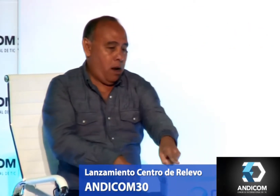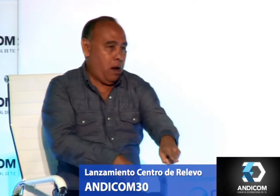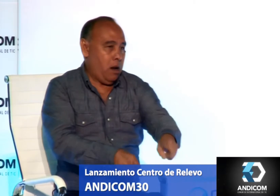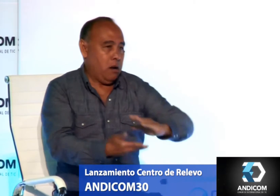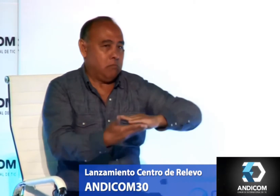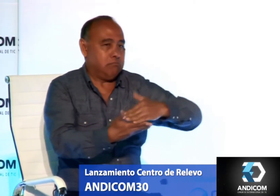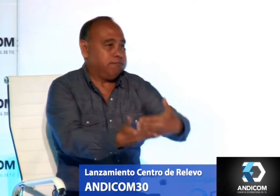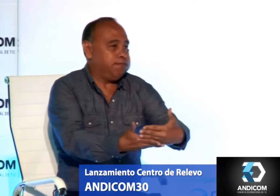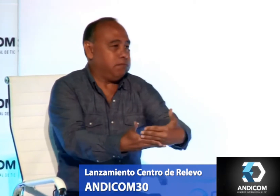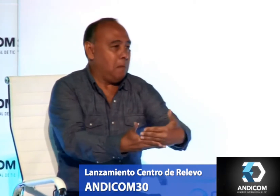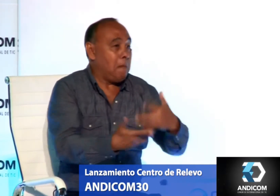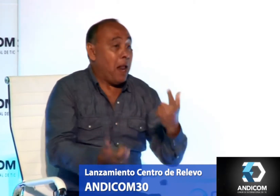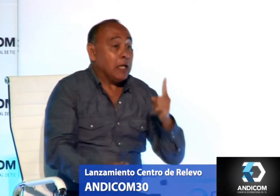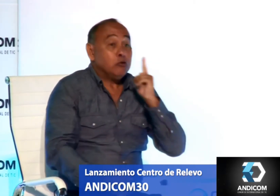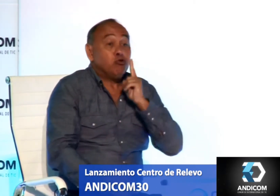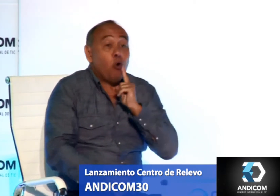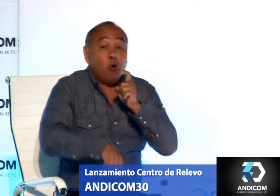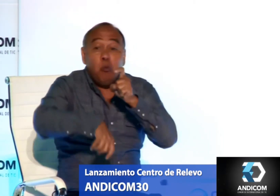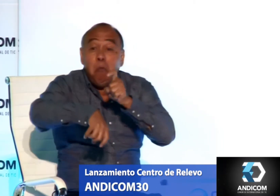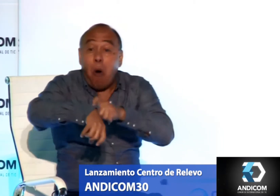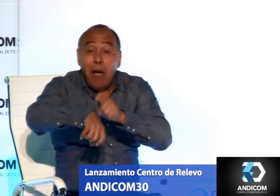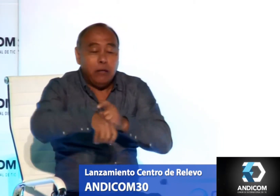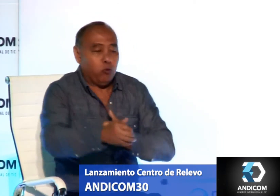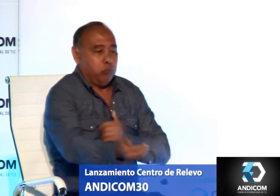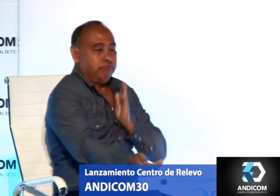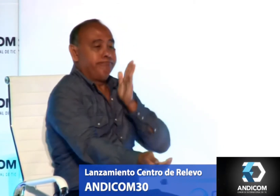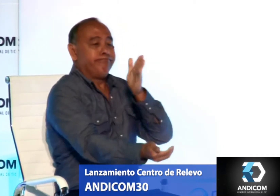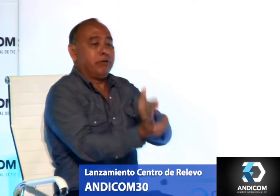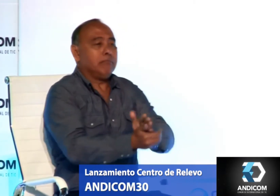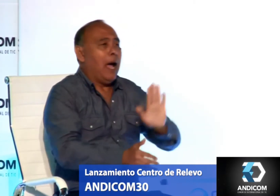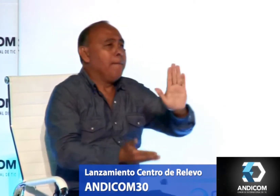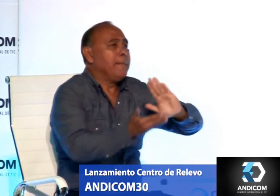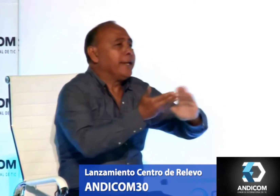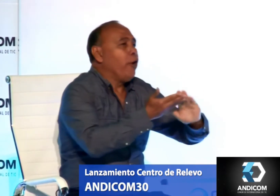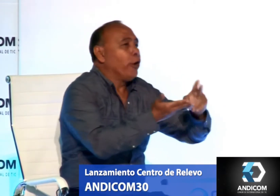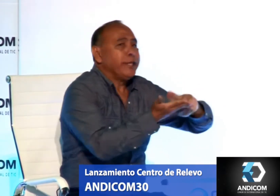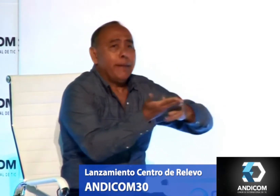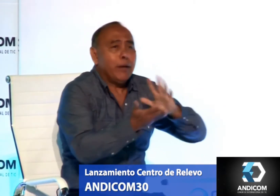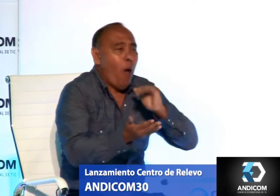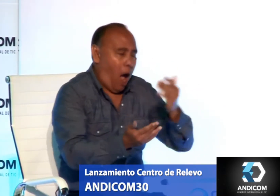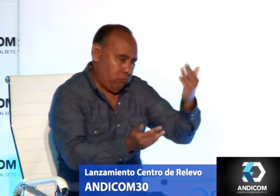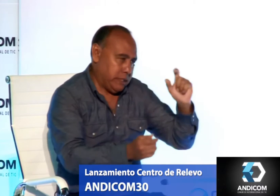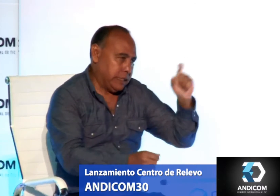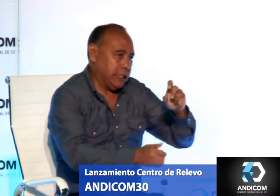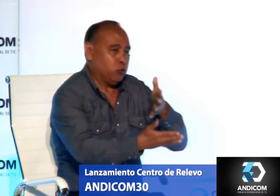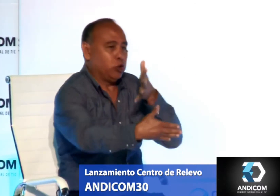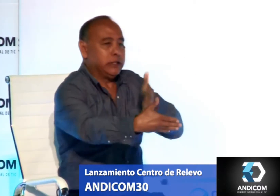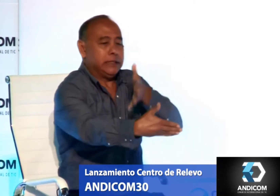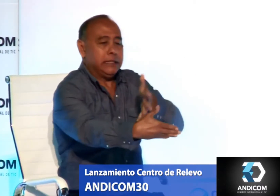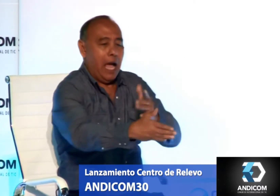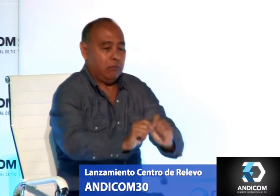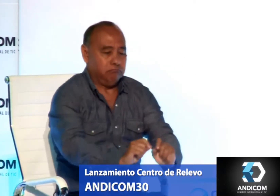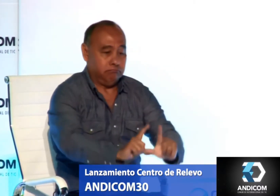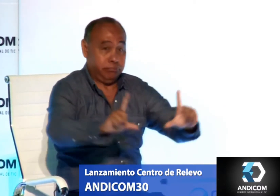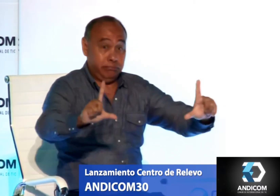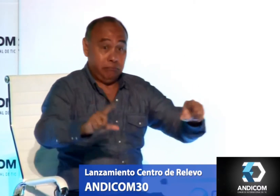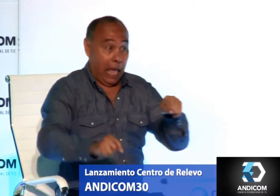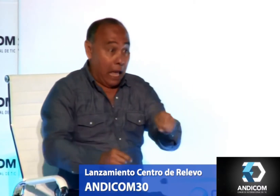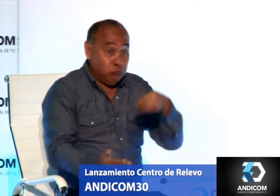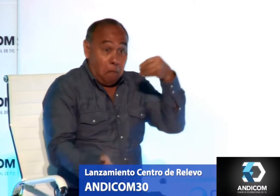sean entidades privadas o públicas, para que tengan esta adaptación tecnológica. Una persona sorda necesita atención, le dicen, mire,